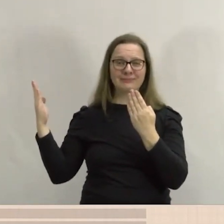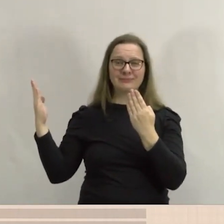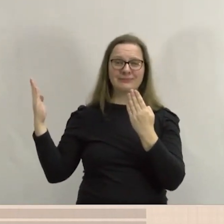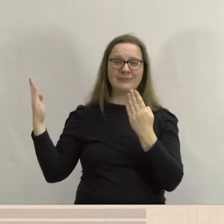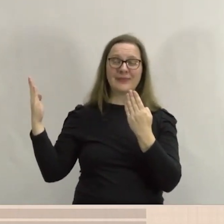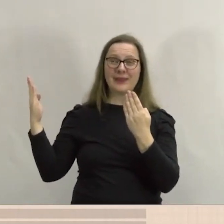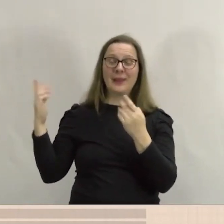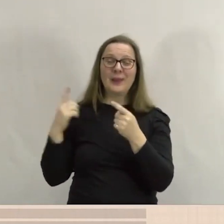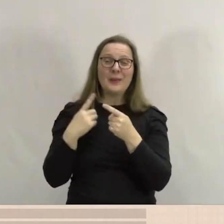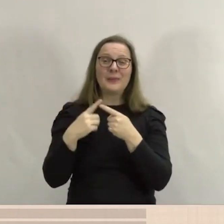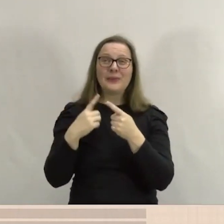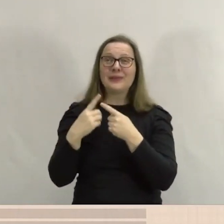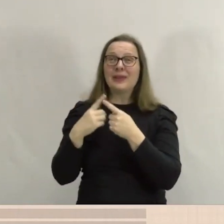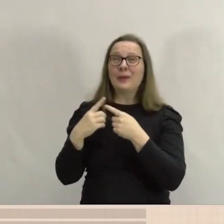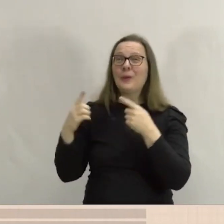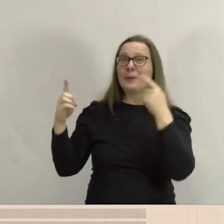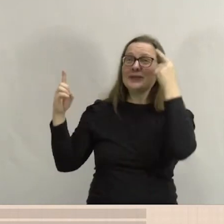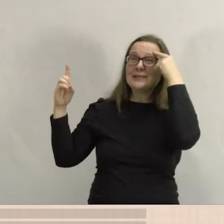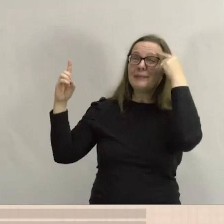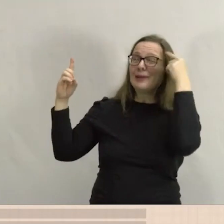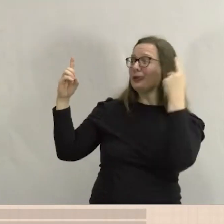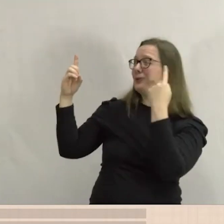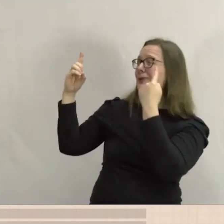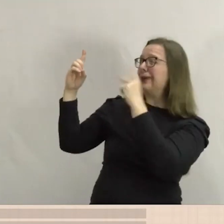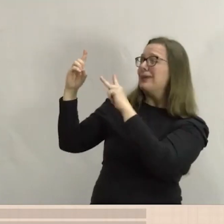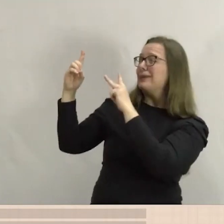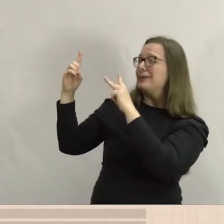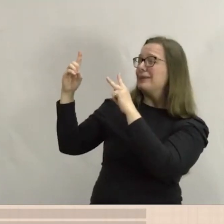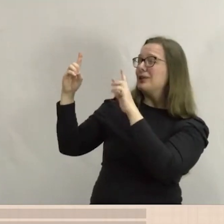os pensamentos do Senhor e os caminhos do Senhor pelos seus.